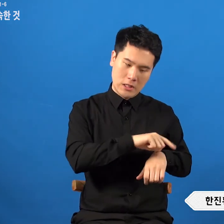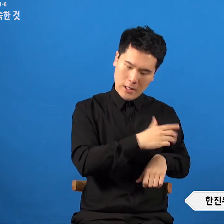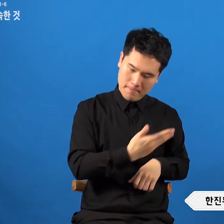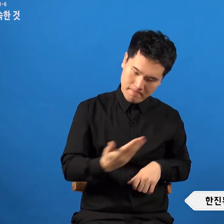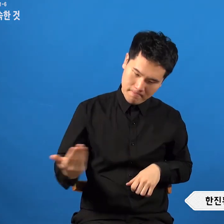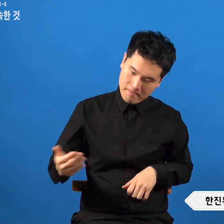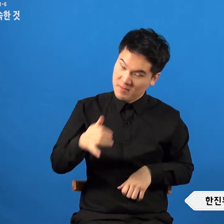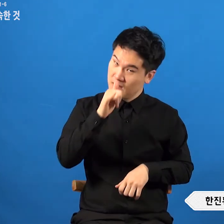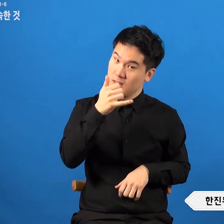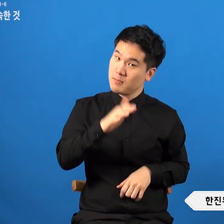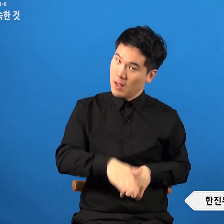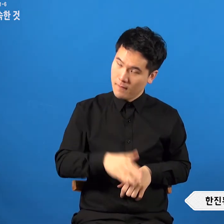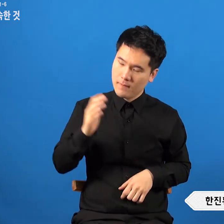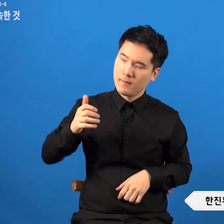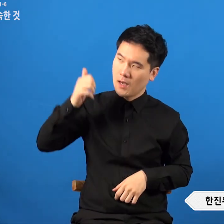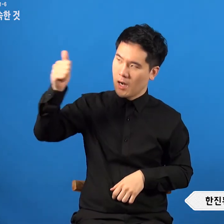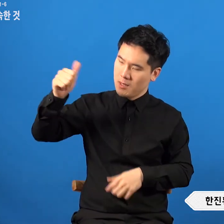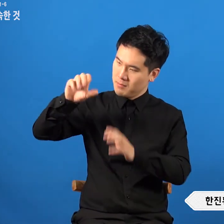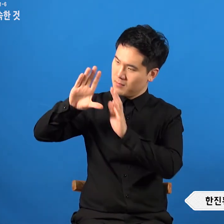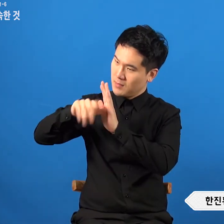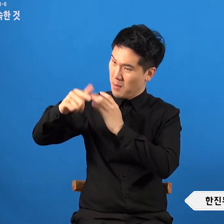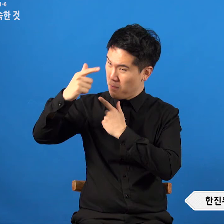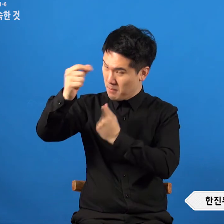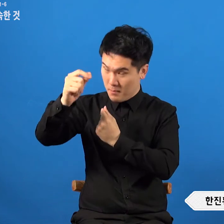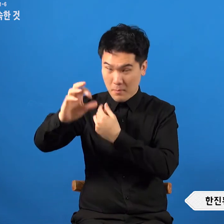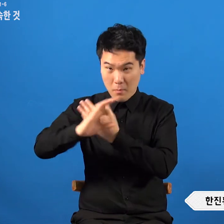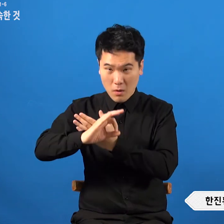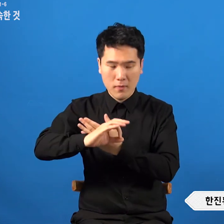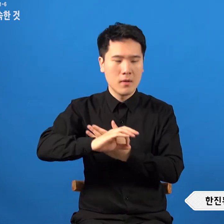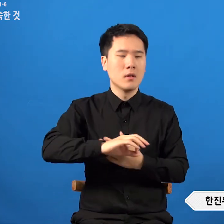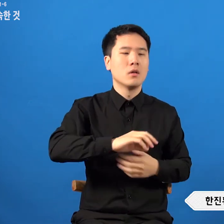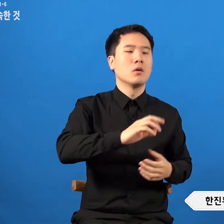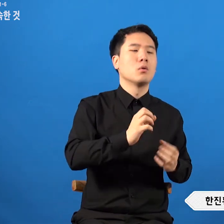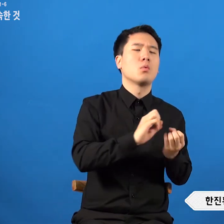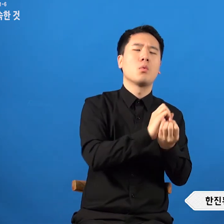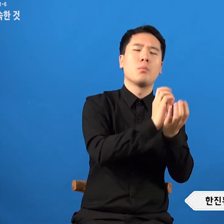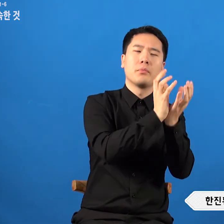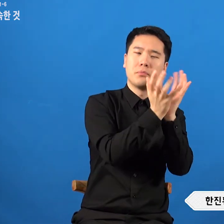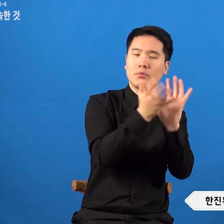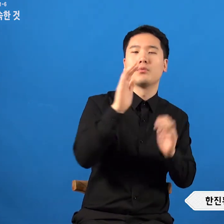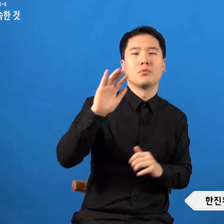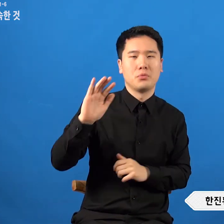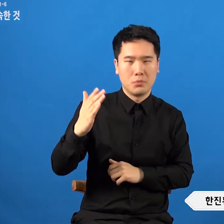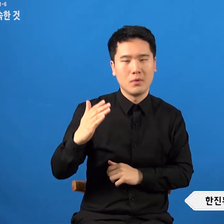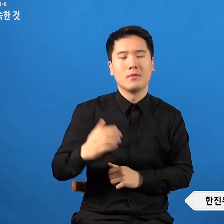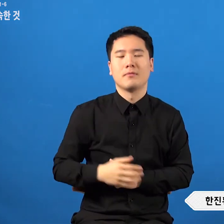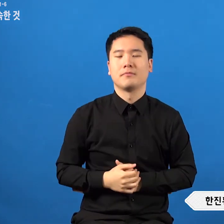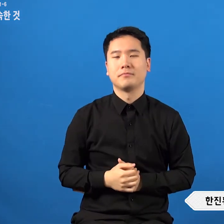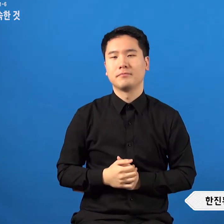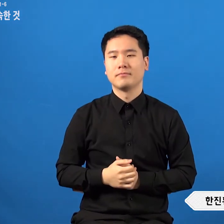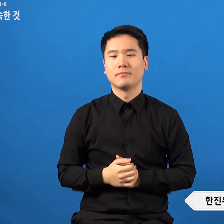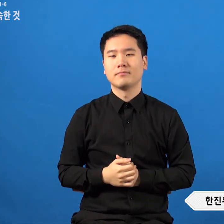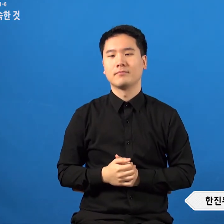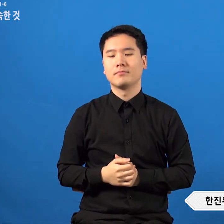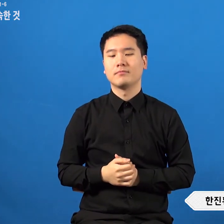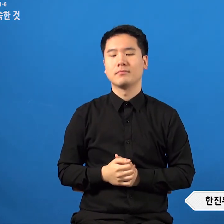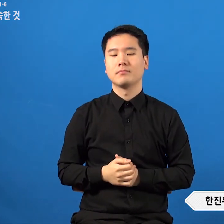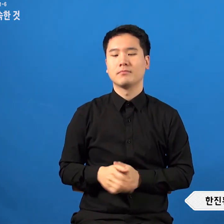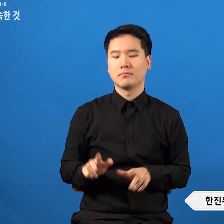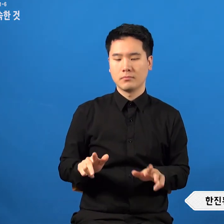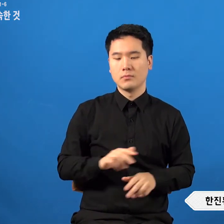또 시간이 걸릴 수도 있지만은 하나님의 때가 되면 놀랍게 꽃피우도록 하나님께서 역사하고